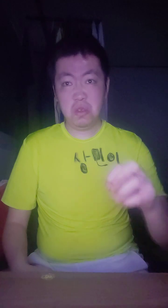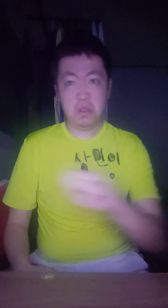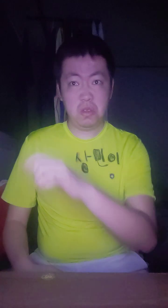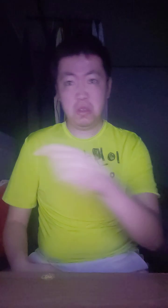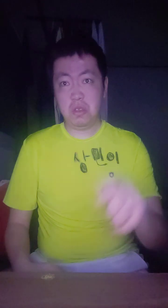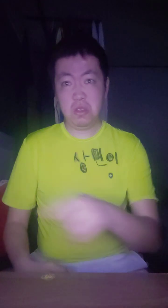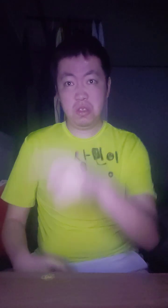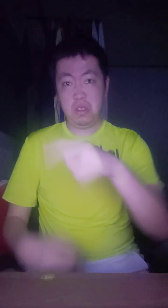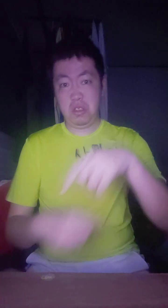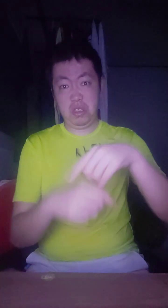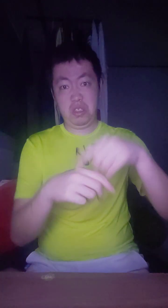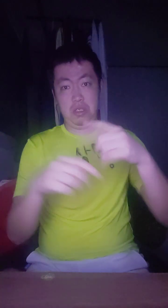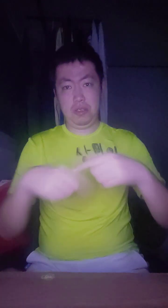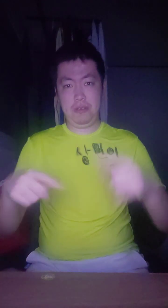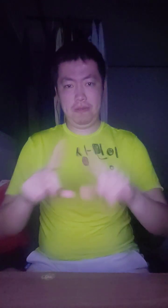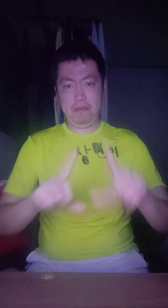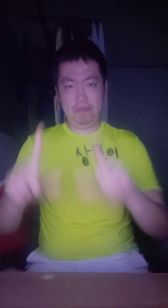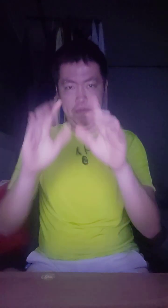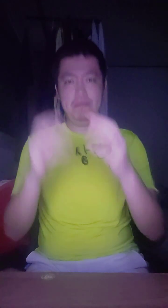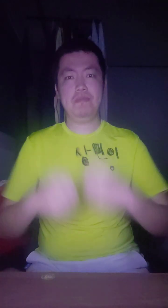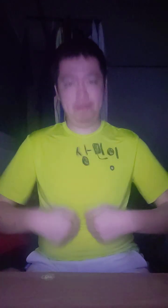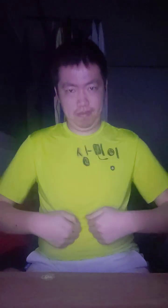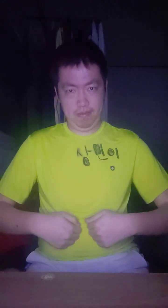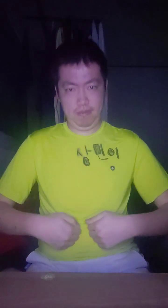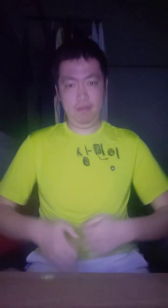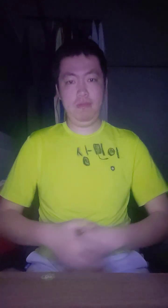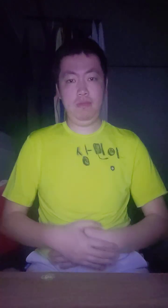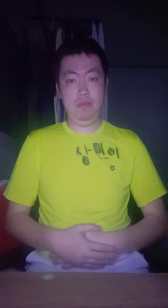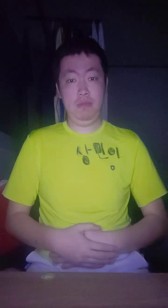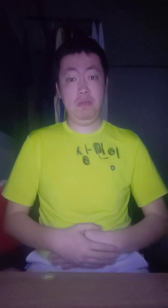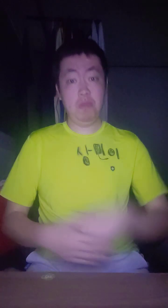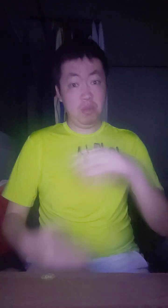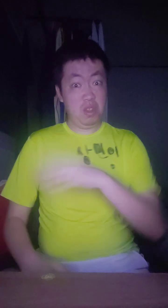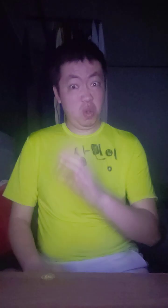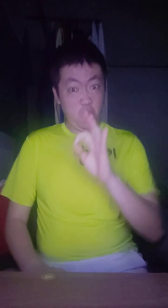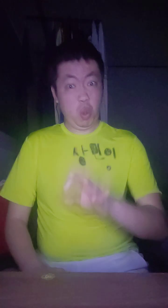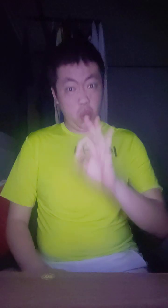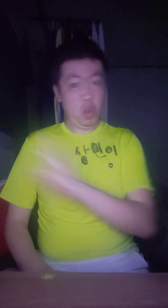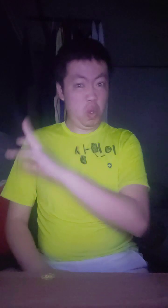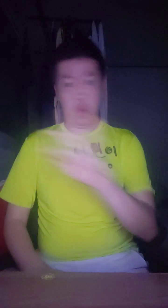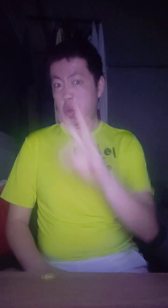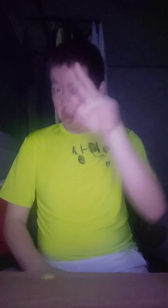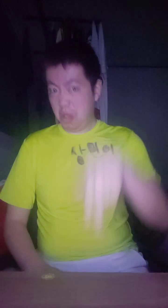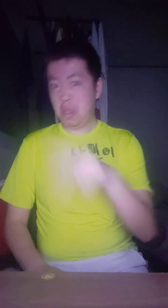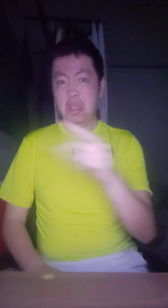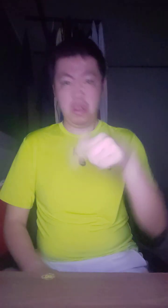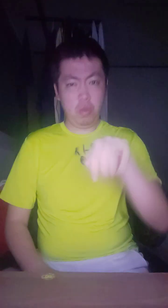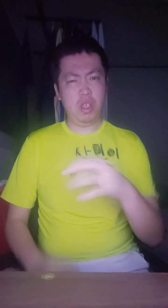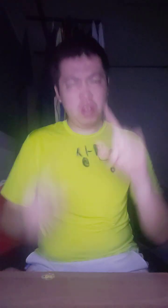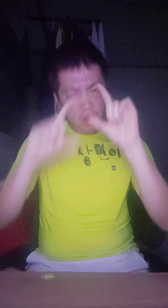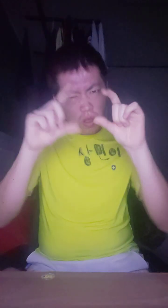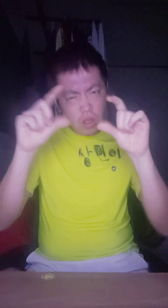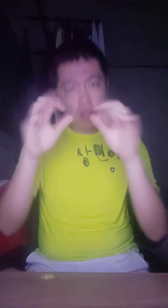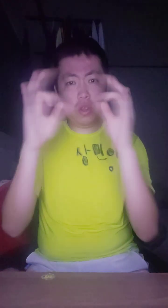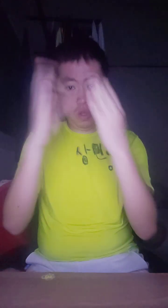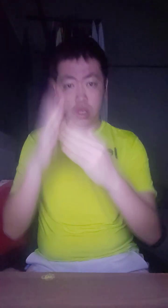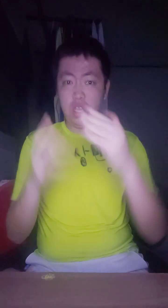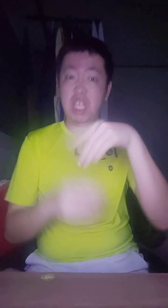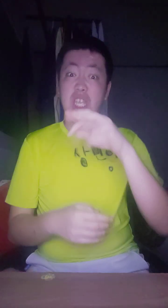차원에서 강력한 개선이 필요해 보입니다. LX 공사 측은 공사 규정에 따라 몰래 카메라를 설치한 A씨를